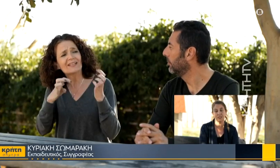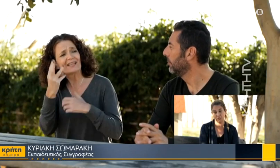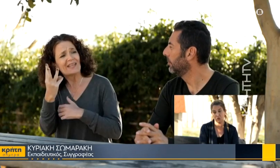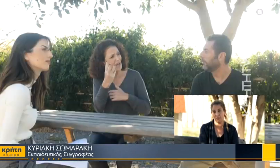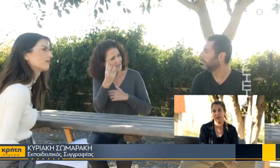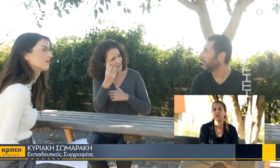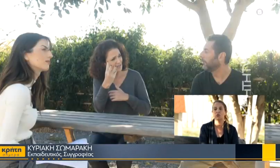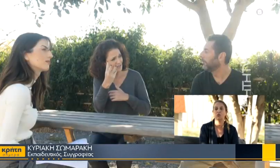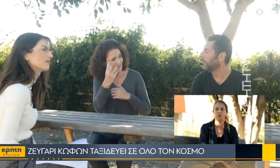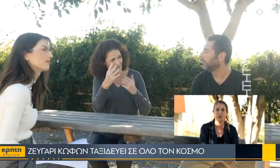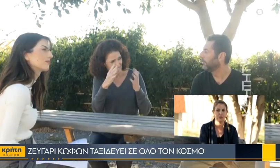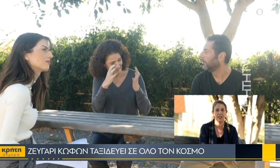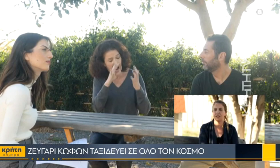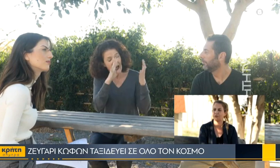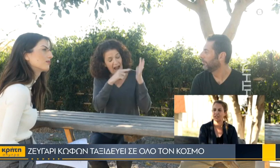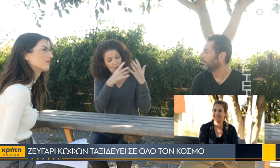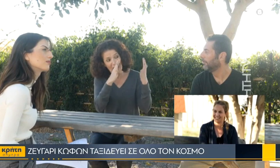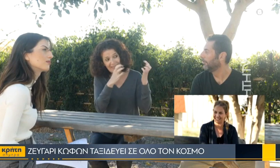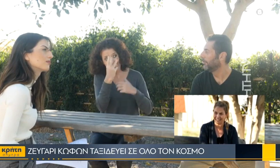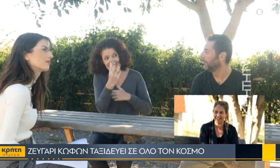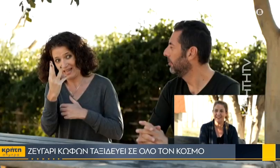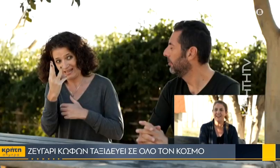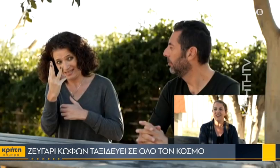Αγώνων της Ολυμπιάδας των Κοφών το